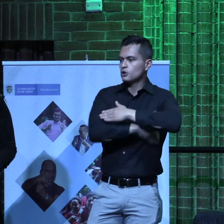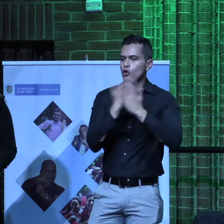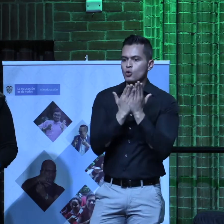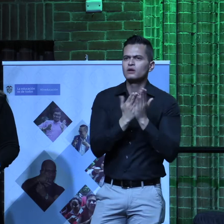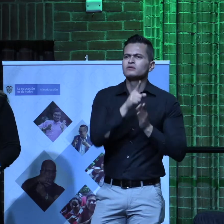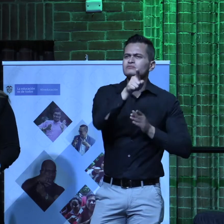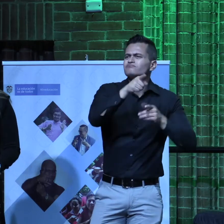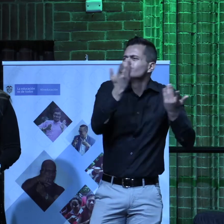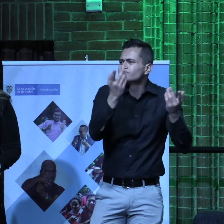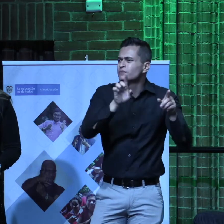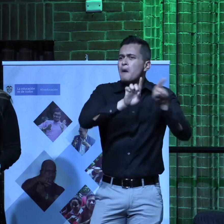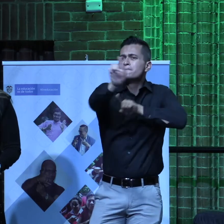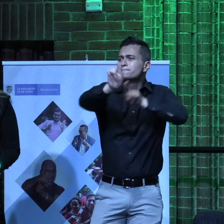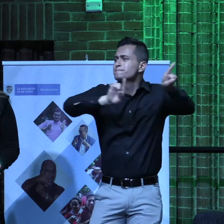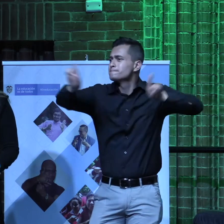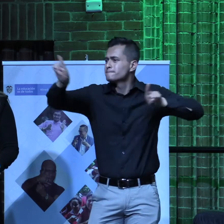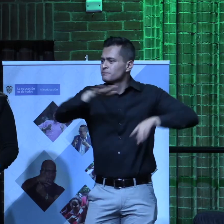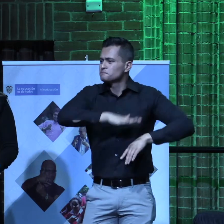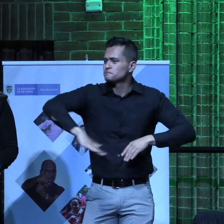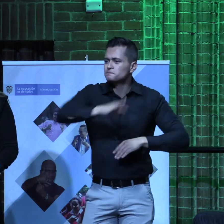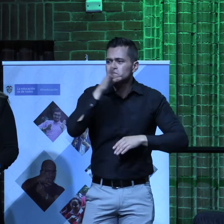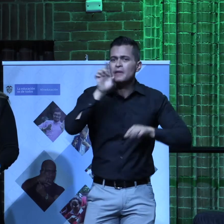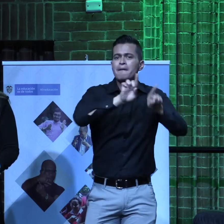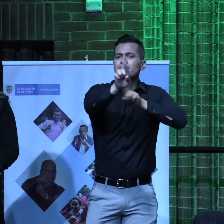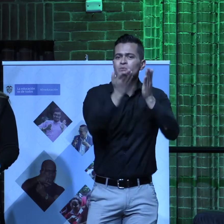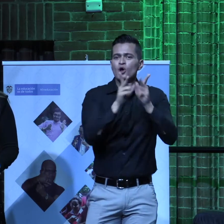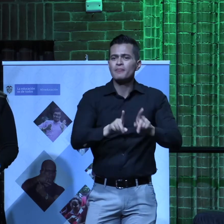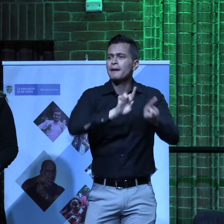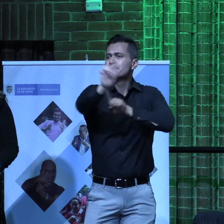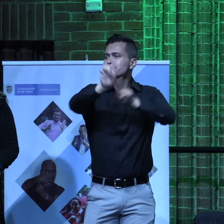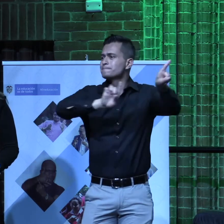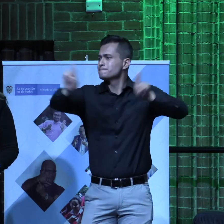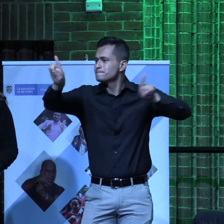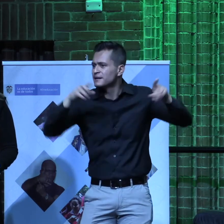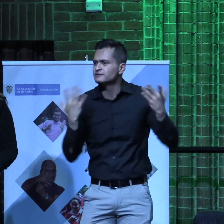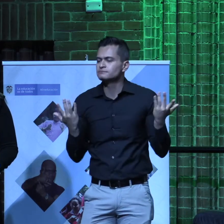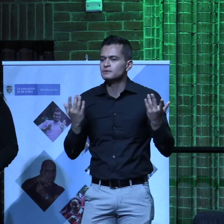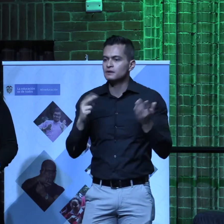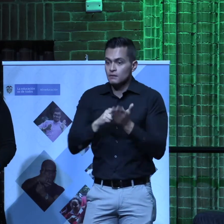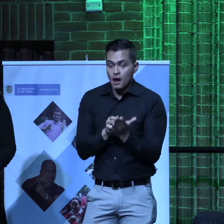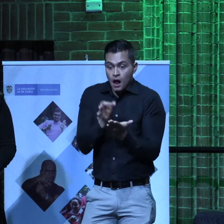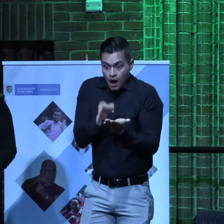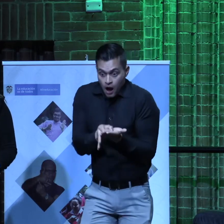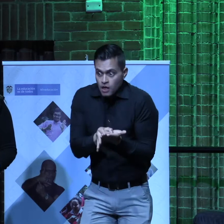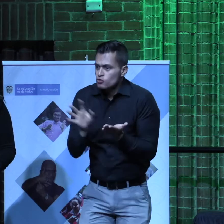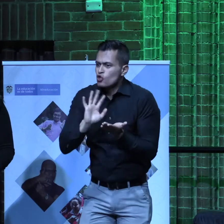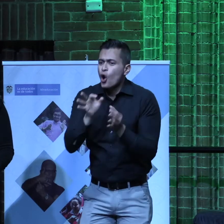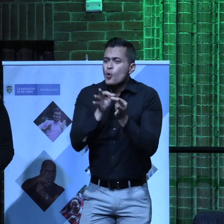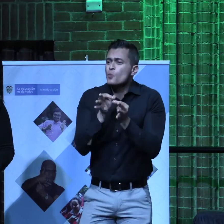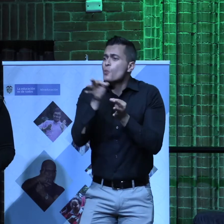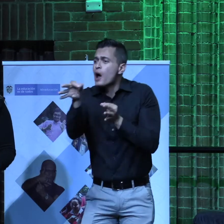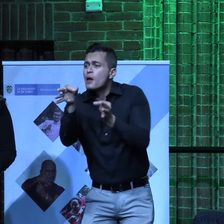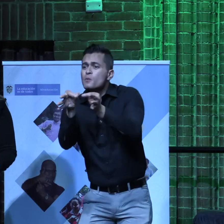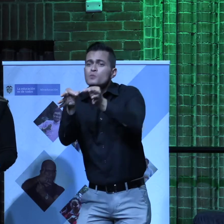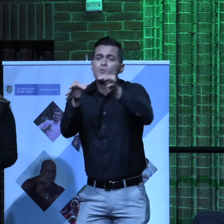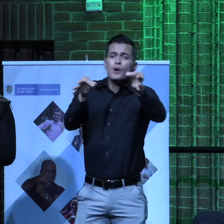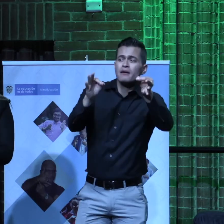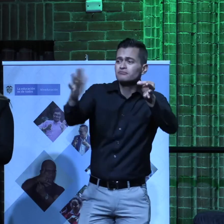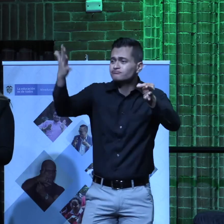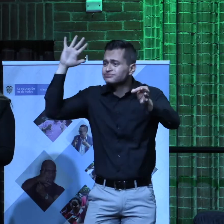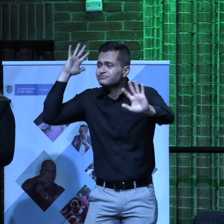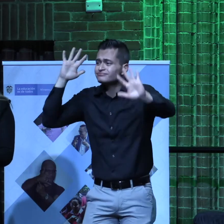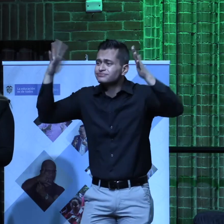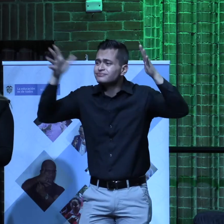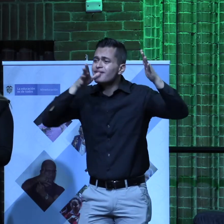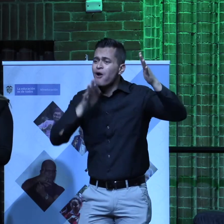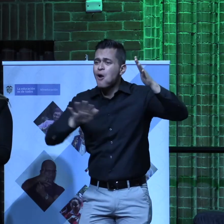dispersa? ¿Cómo llegar a las instituciones educativas que no están ni siquiera en las cabeceras municipales, sino que están en zonas veredales? ¿Cómo llegar a